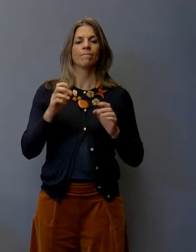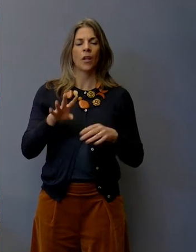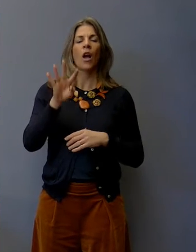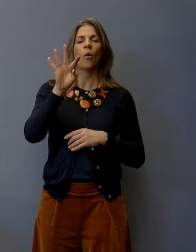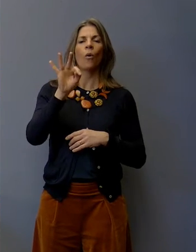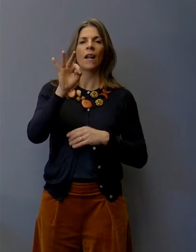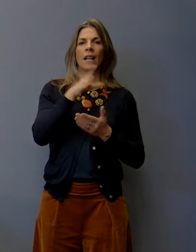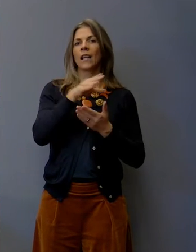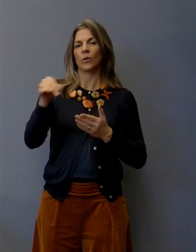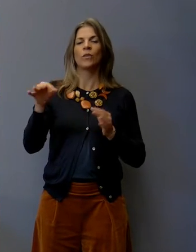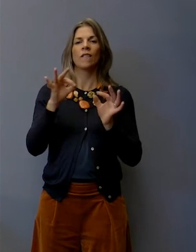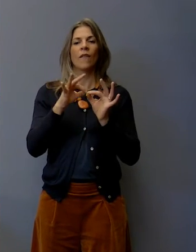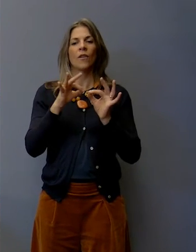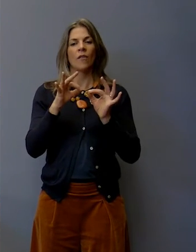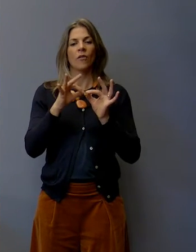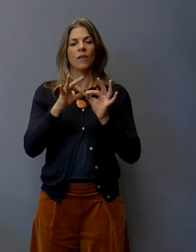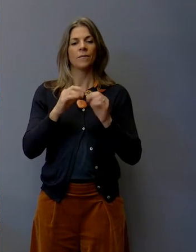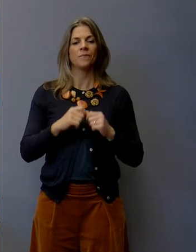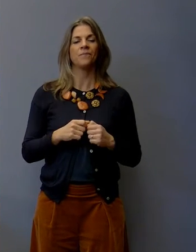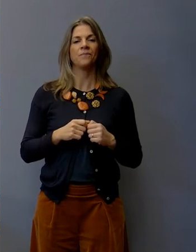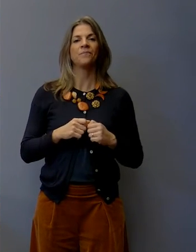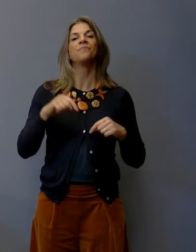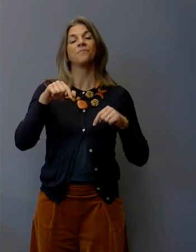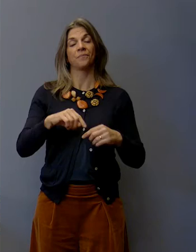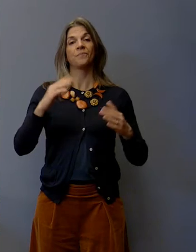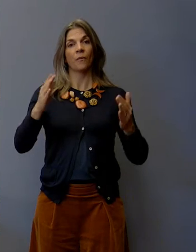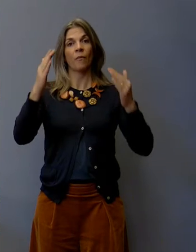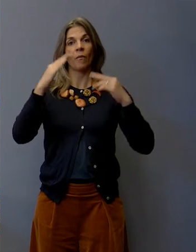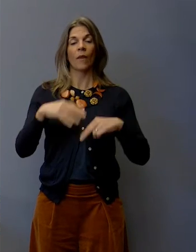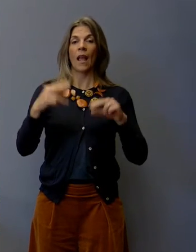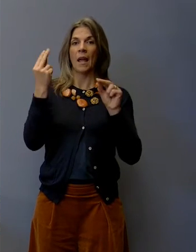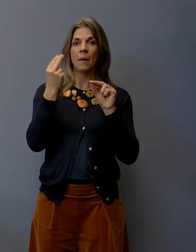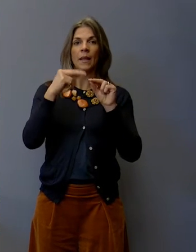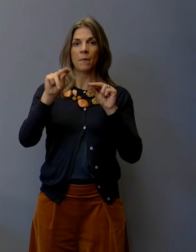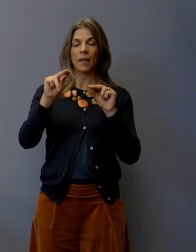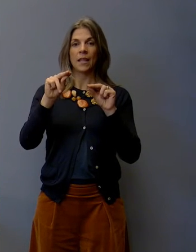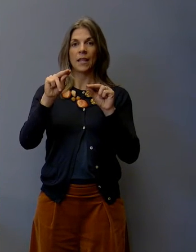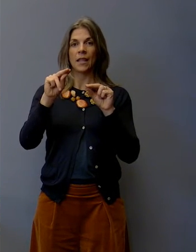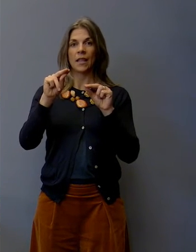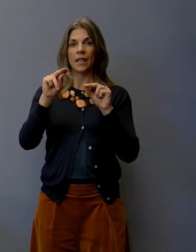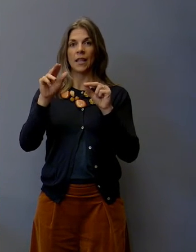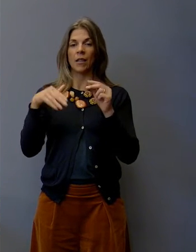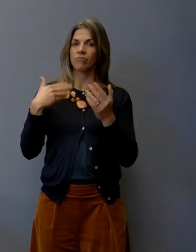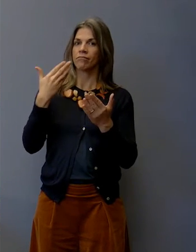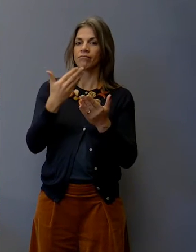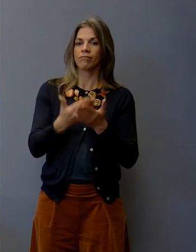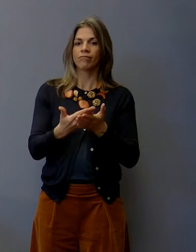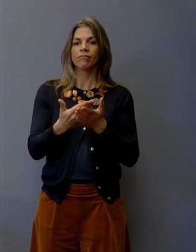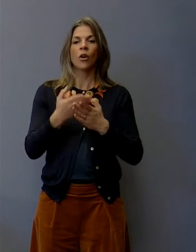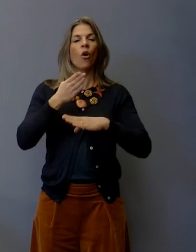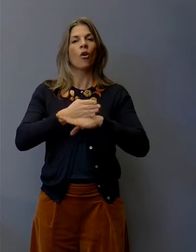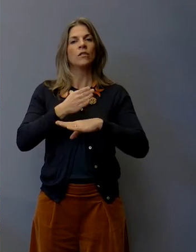numero 3 procediamo ora con gli emendamenti proposti dal consigliere tutti